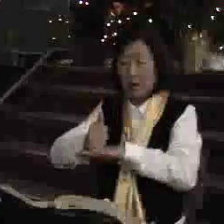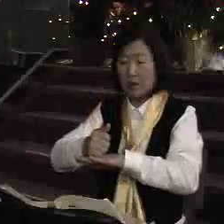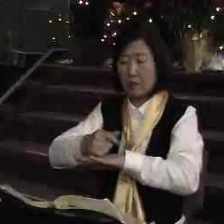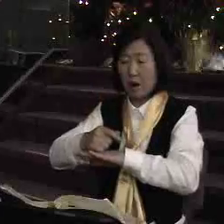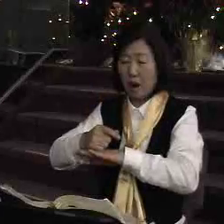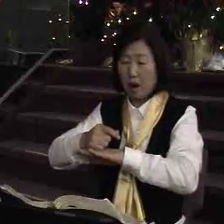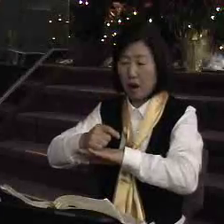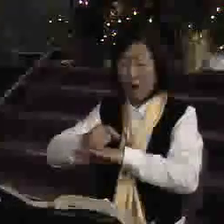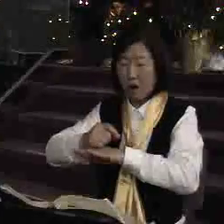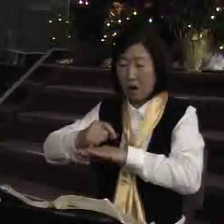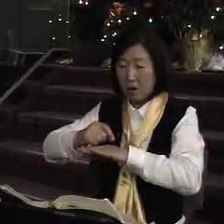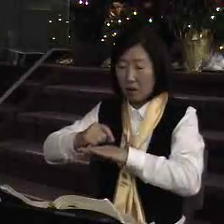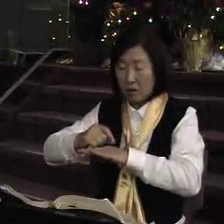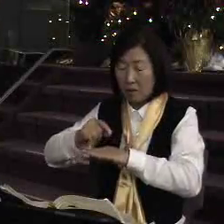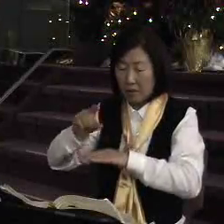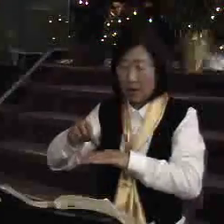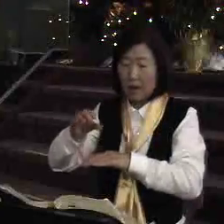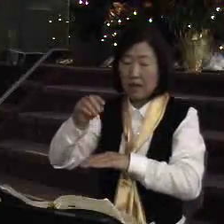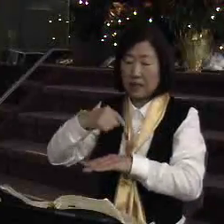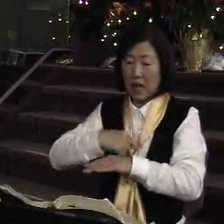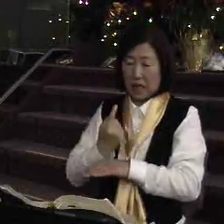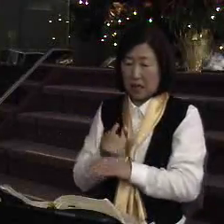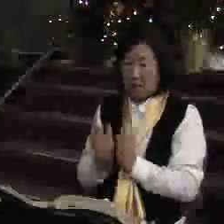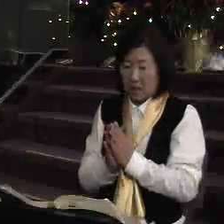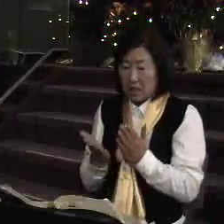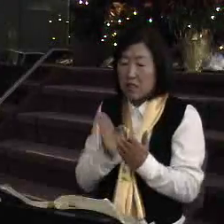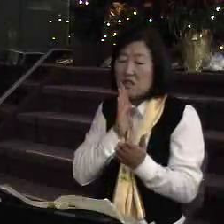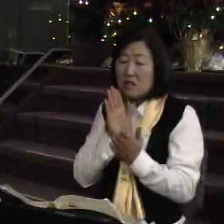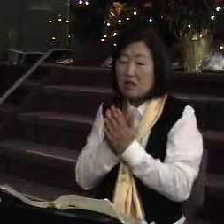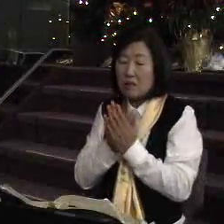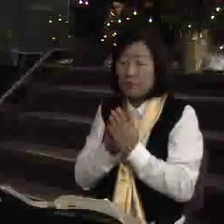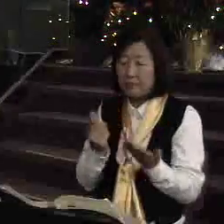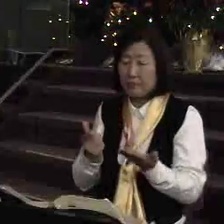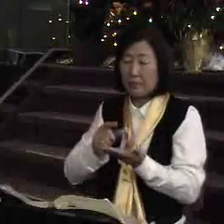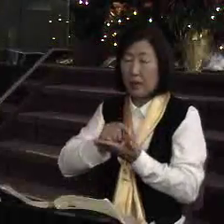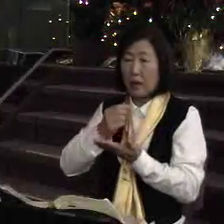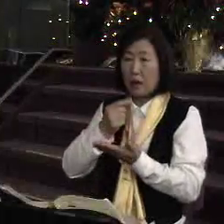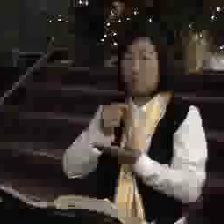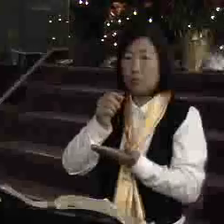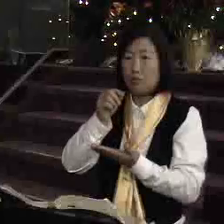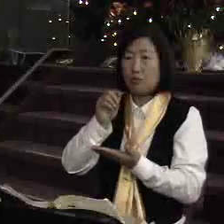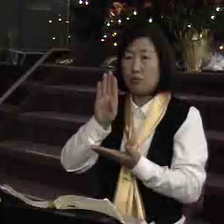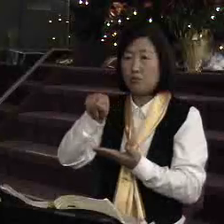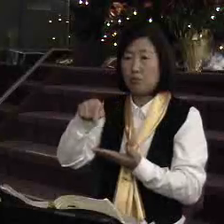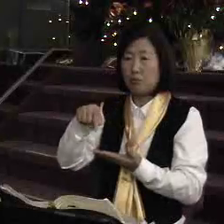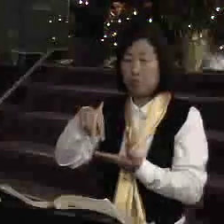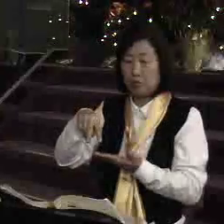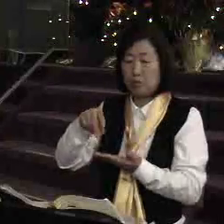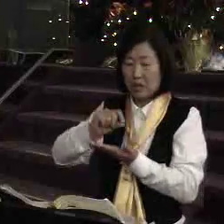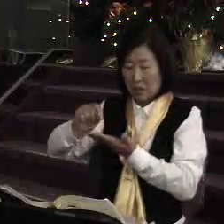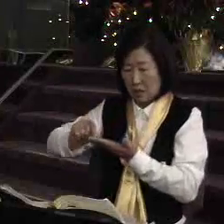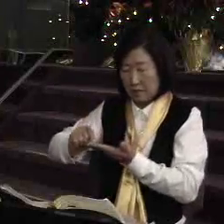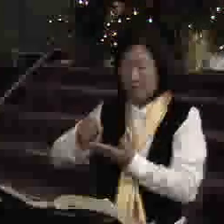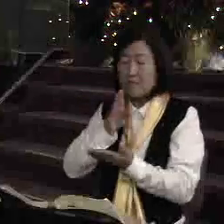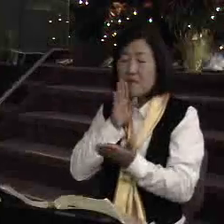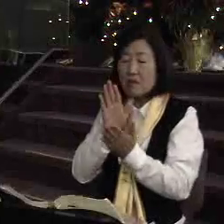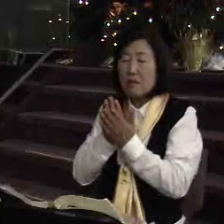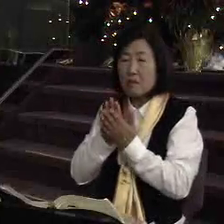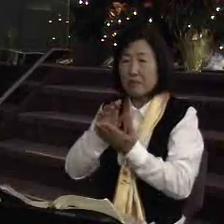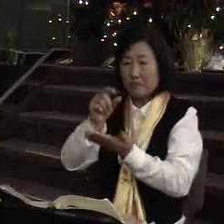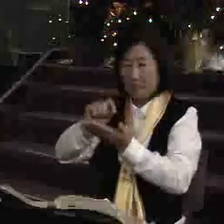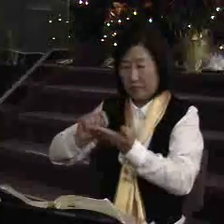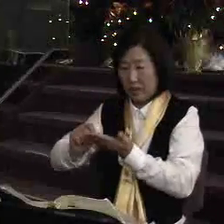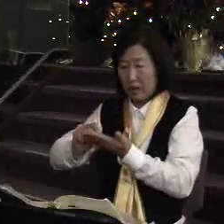씁니다. 옛날에 이제 붓으로 썼기 때문에 특별히 마지막에 이것이 나의 글이라는 것을 증명하기 위해 직접 쓴 글이